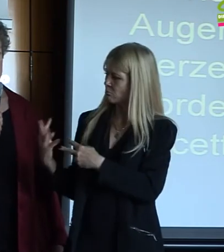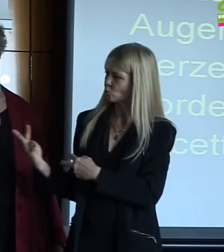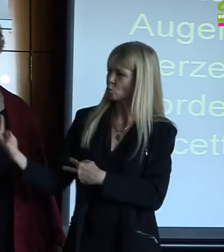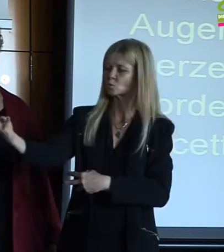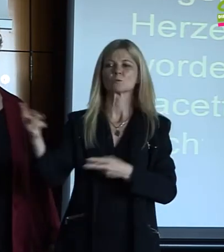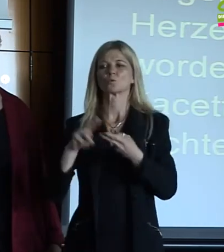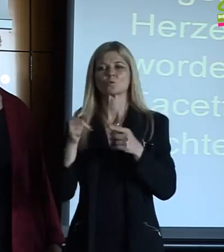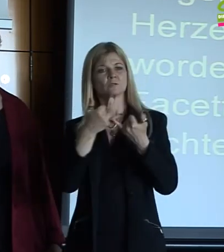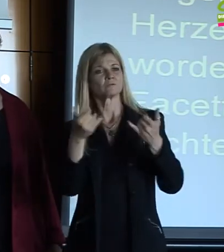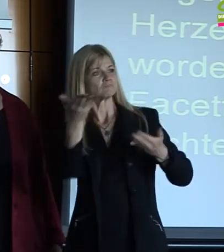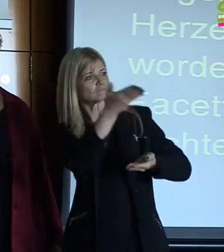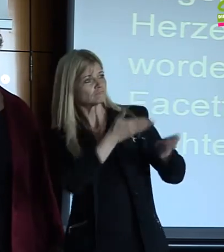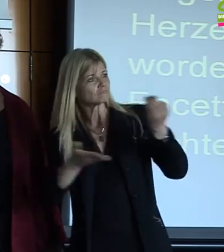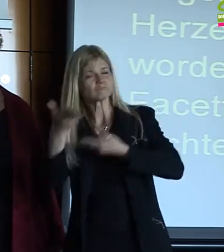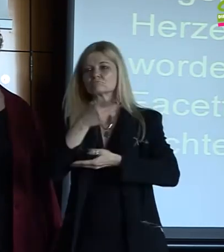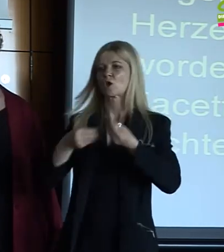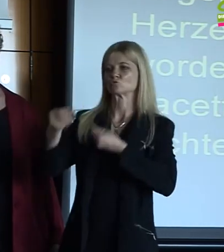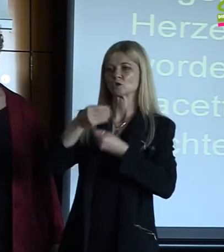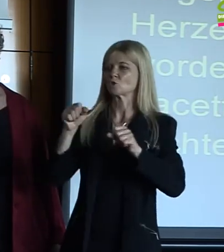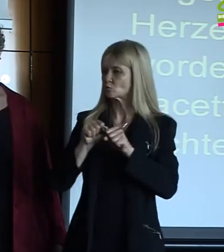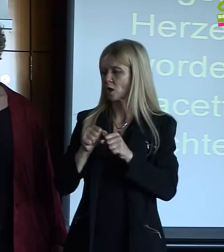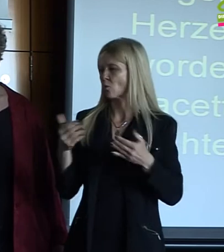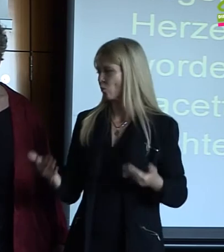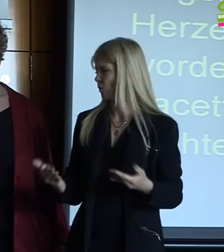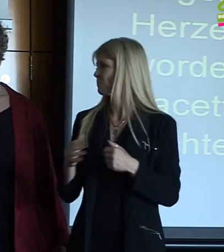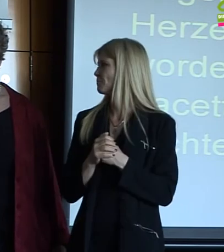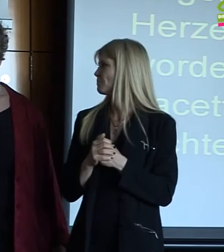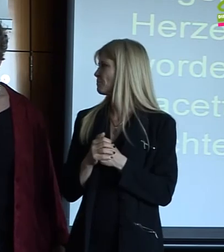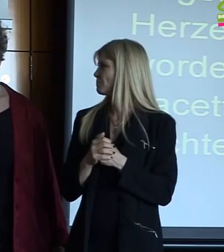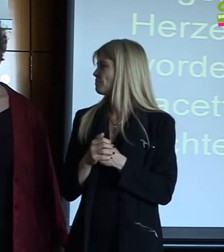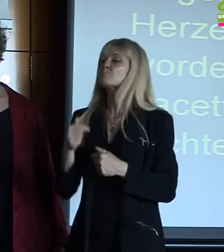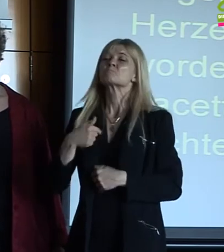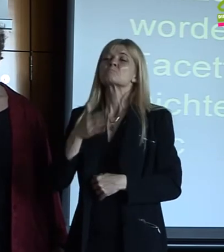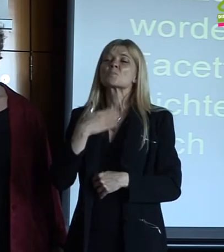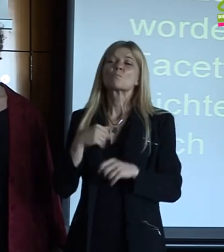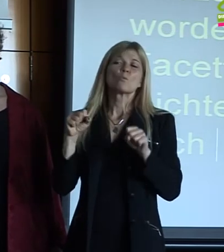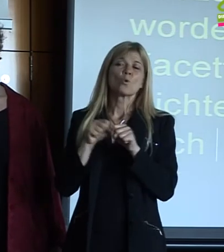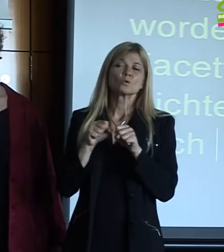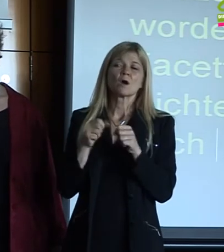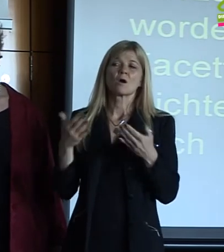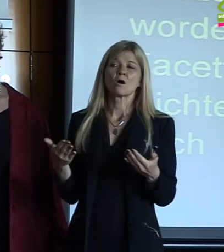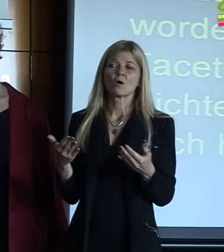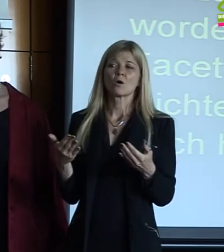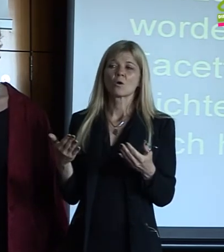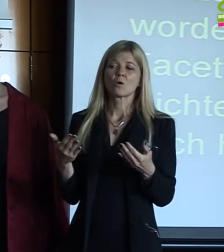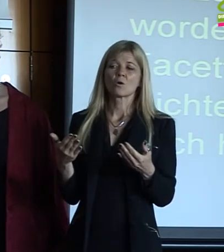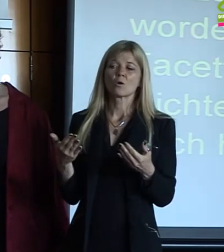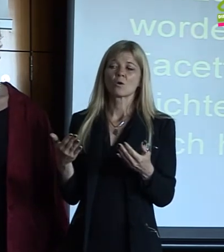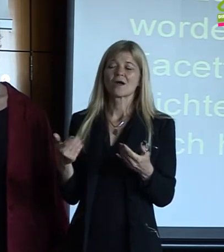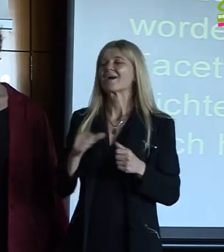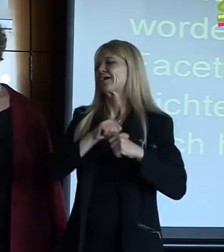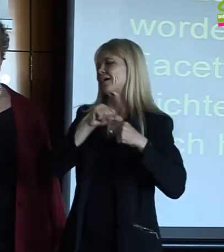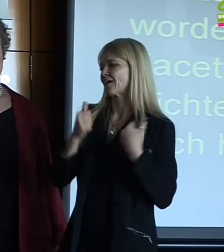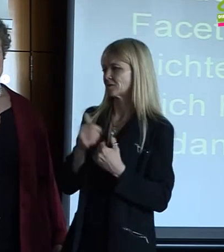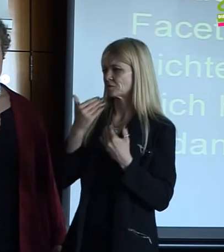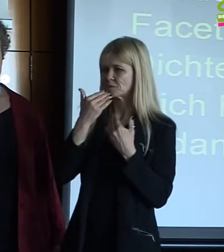wie Sie untereinander sich ausgetauscht haben. Ich möchte mich wirklich auch noch ganz, ganz herzlich bedanken,